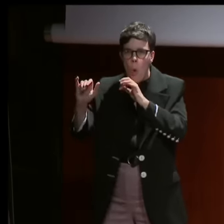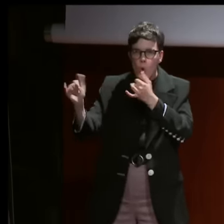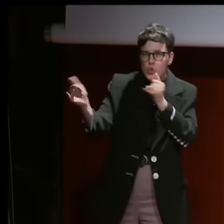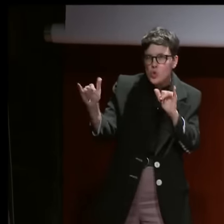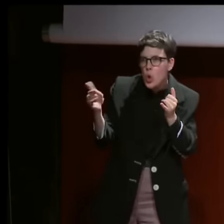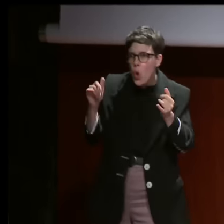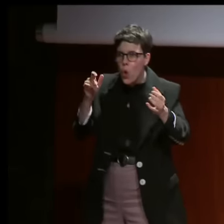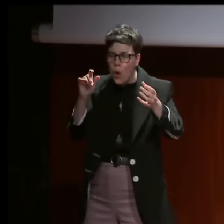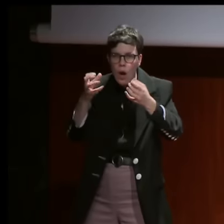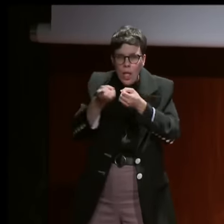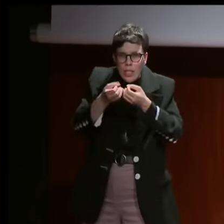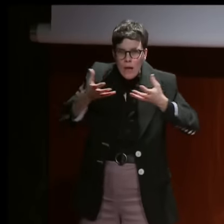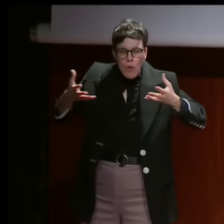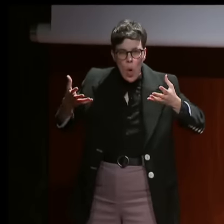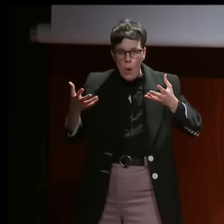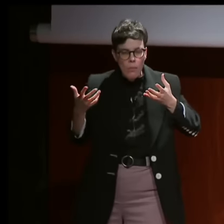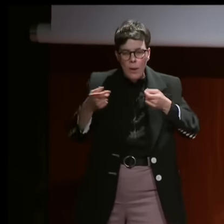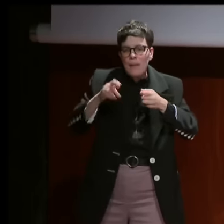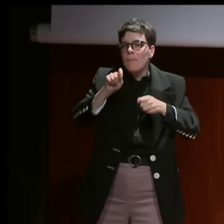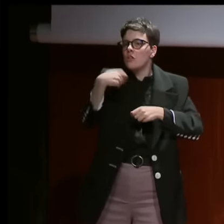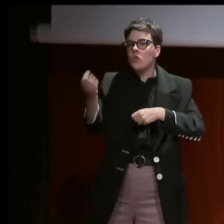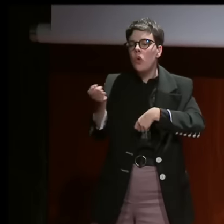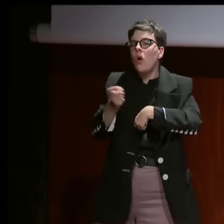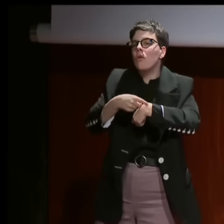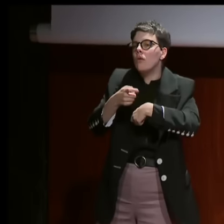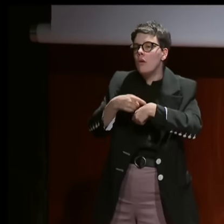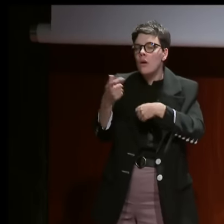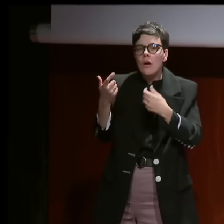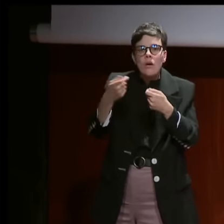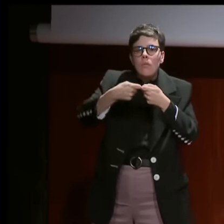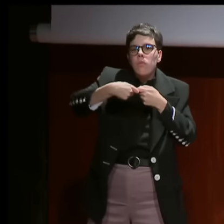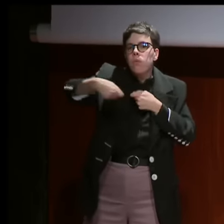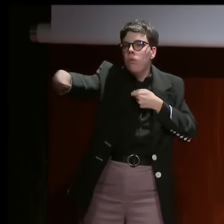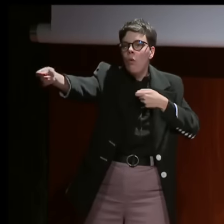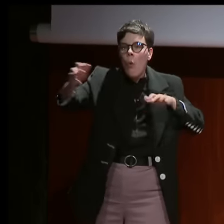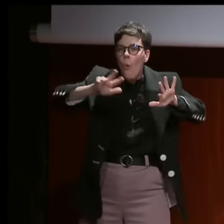choses. On peut faire des jeux de mots,